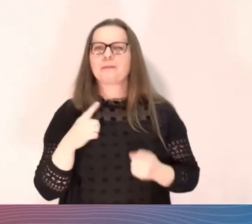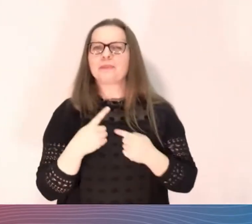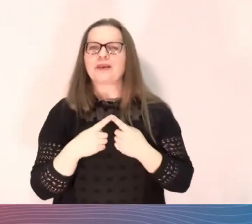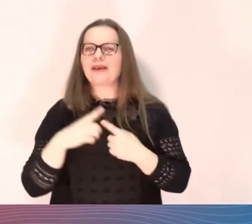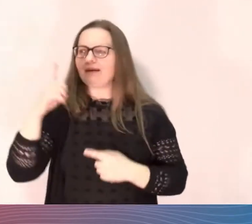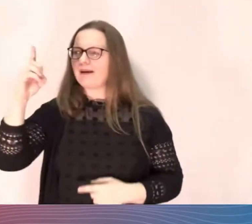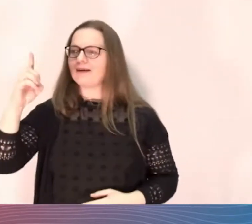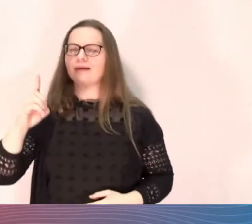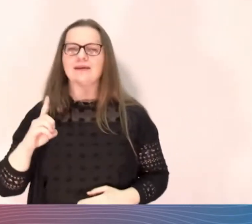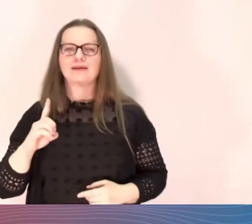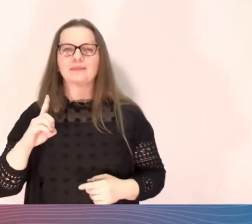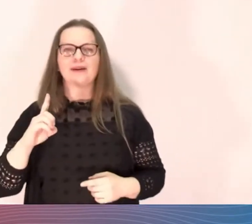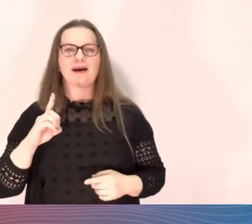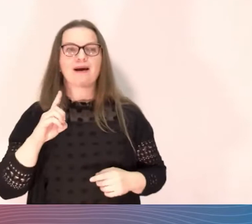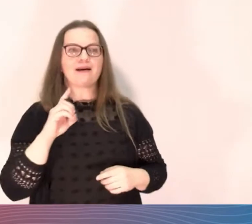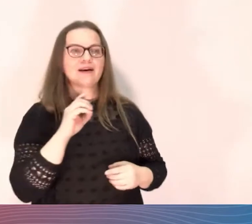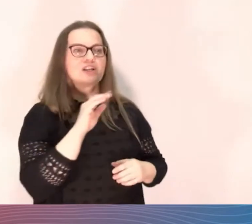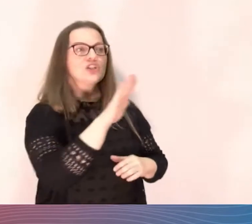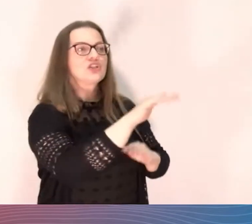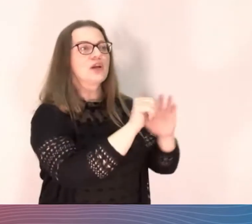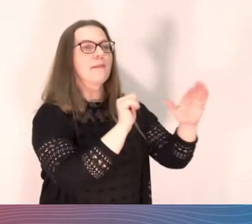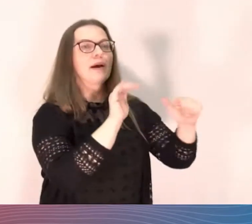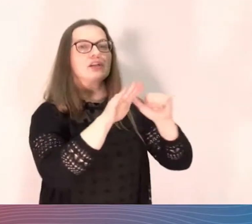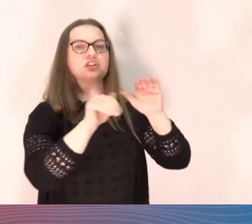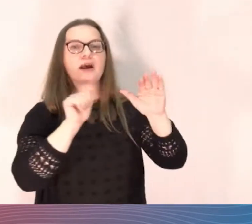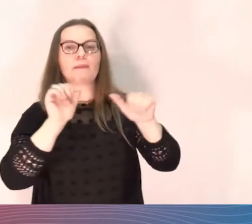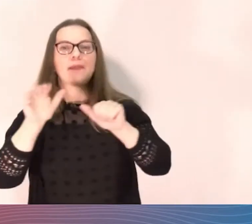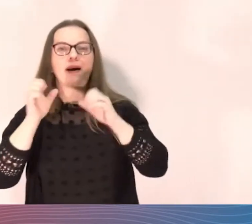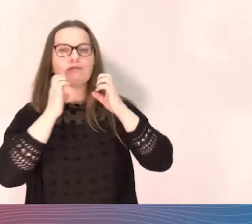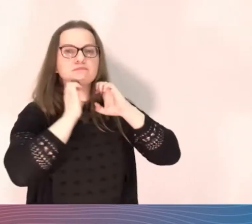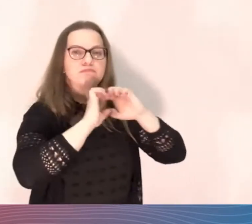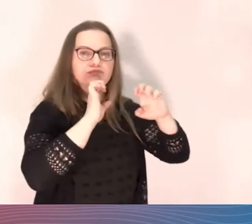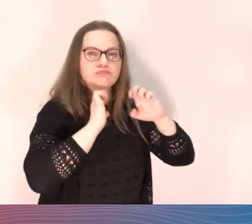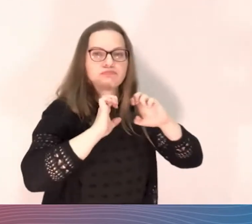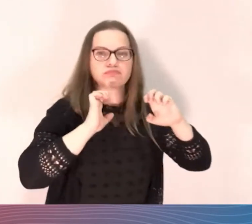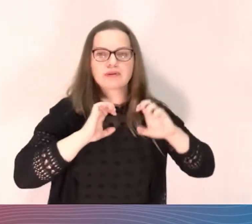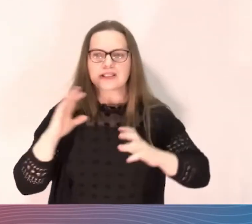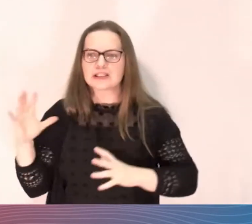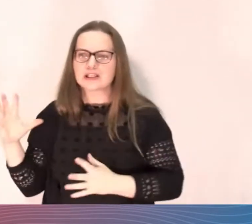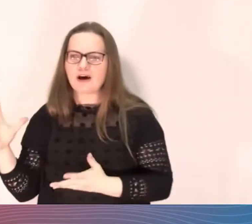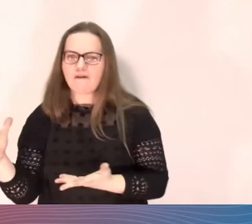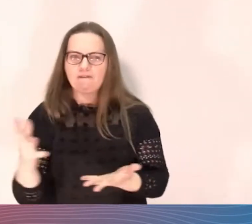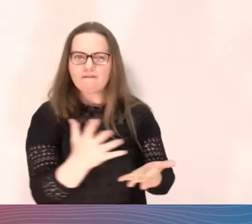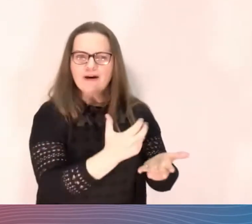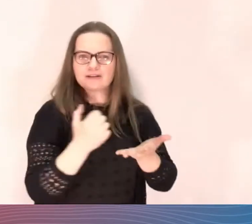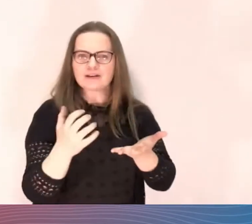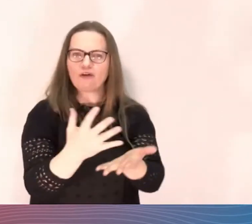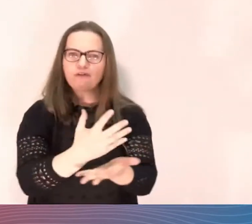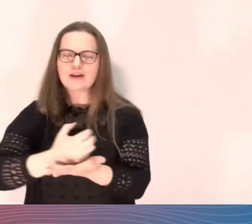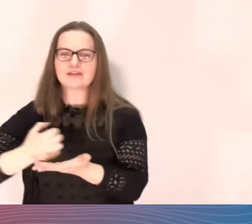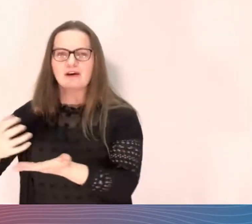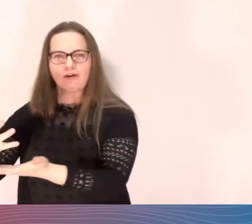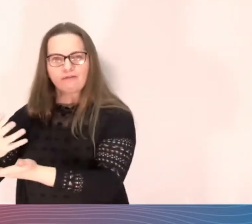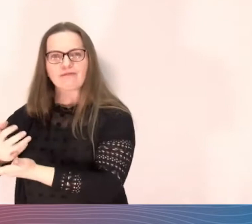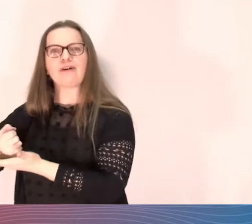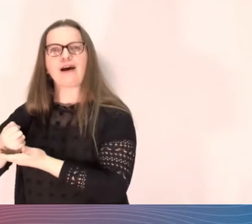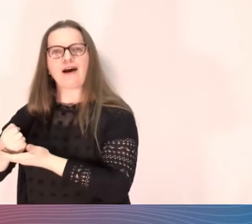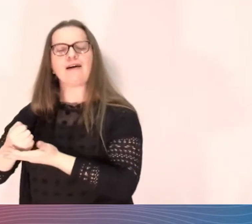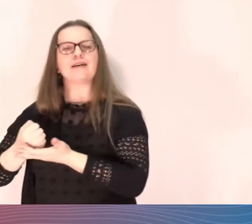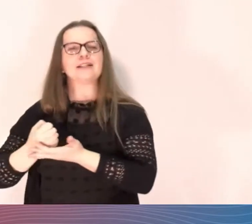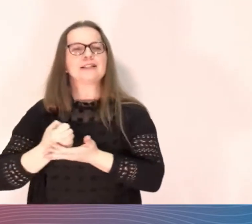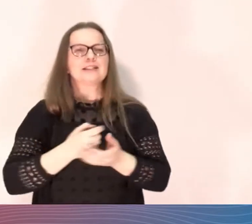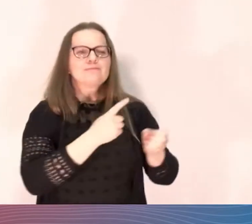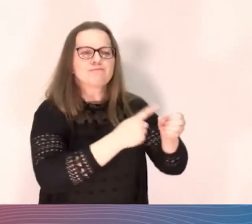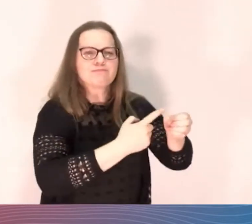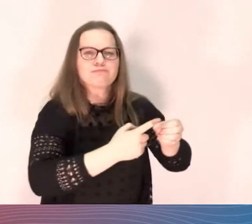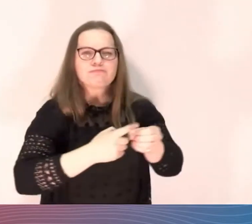perdidas, ele ia de cidade em cidade, de aldeia em aldeia, pregando o evangelho